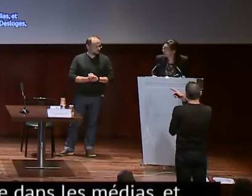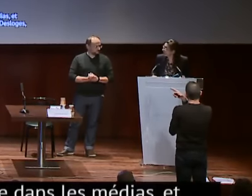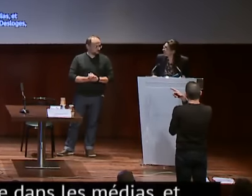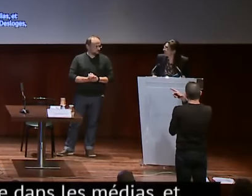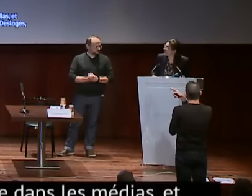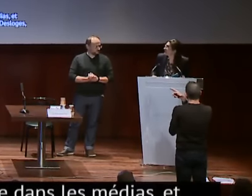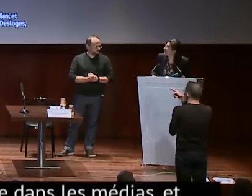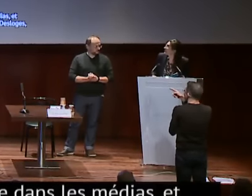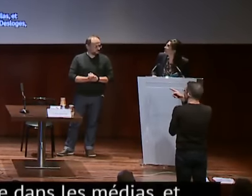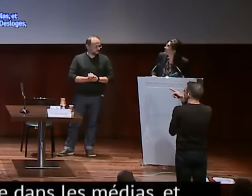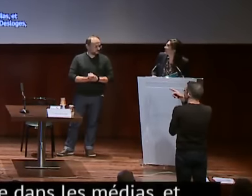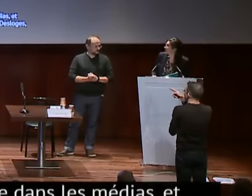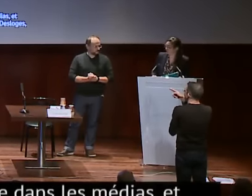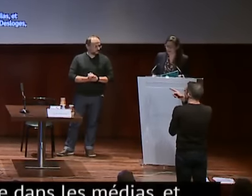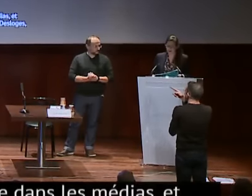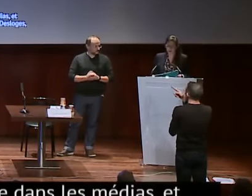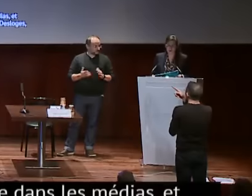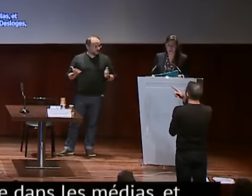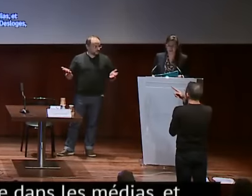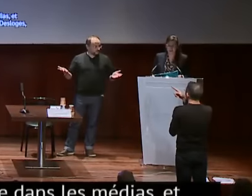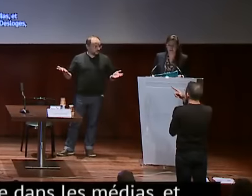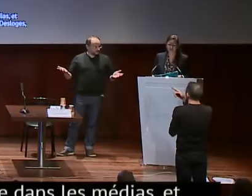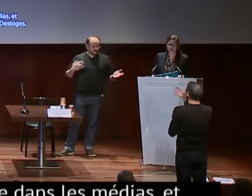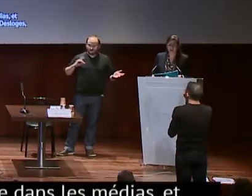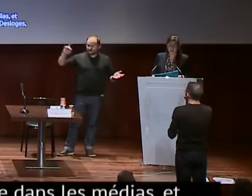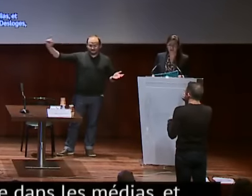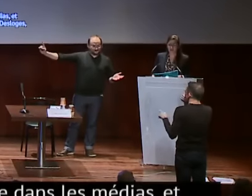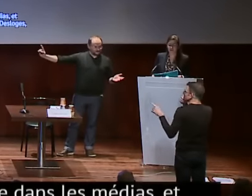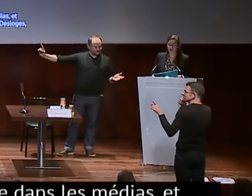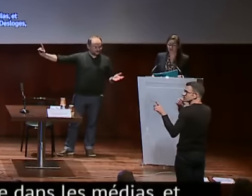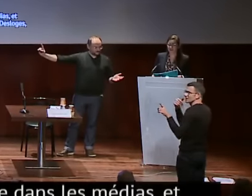Il est filmé. Ah, d'accord.